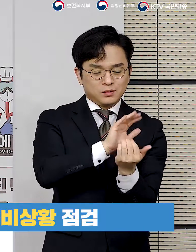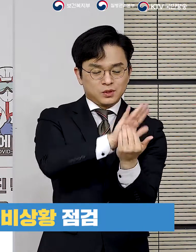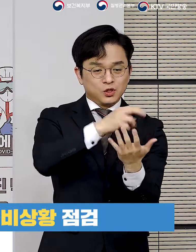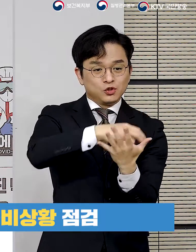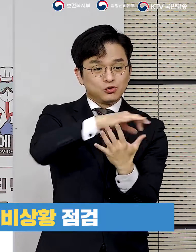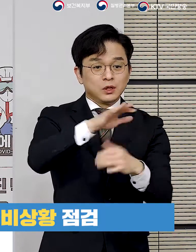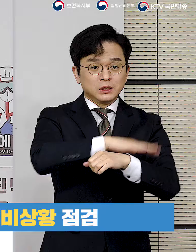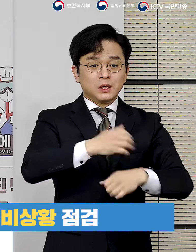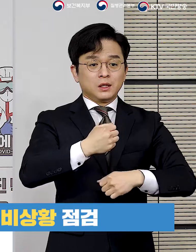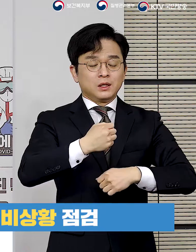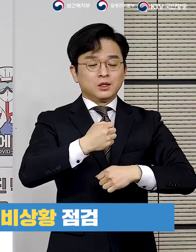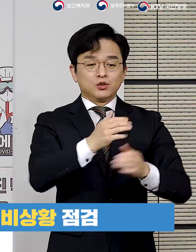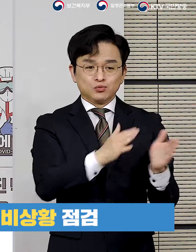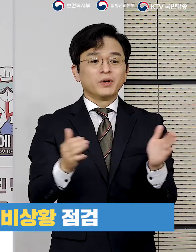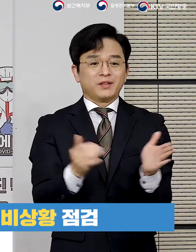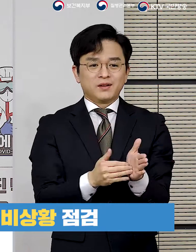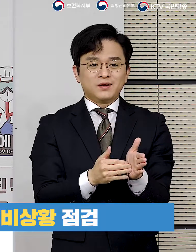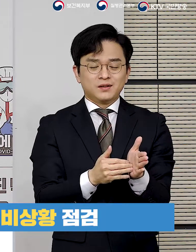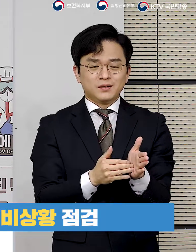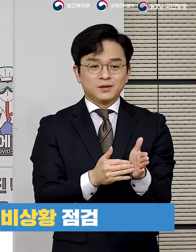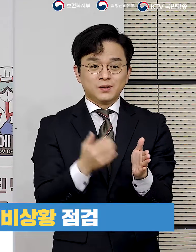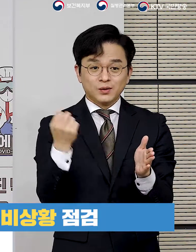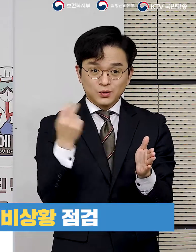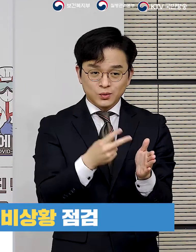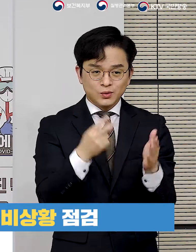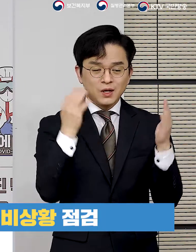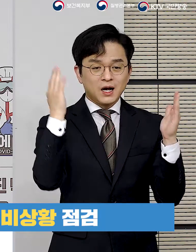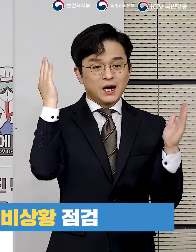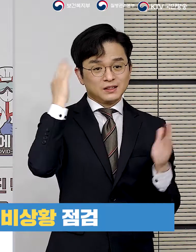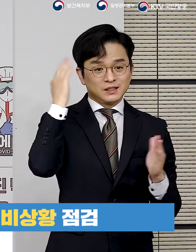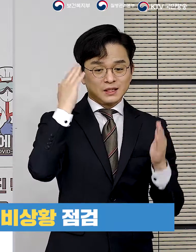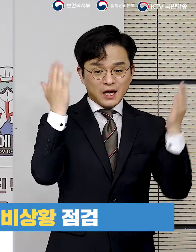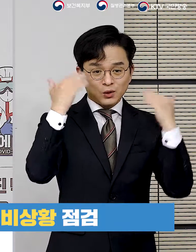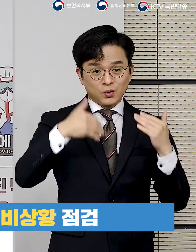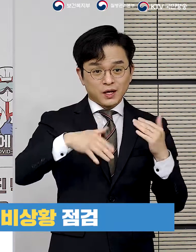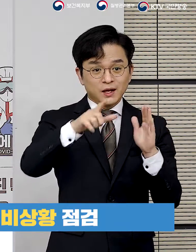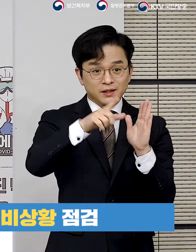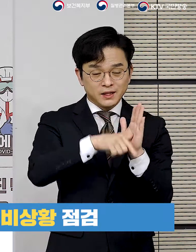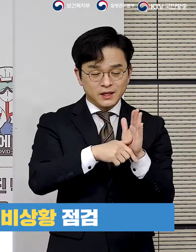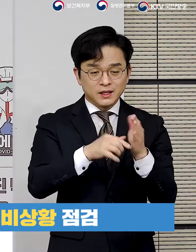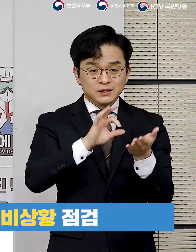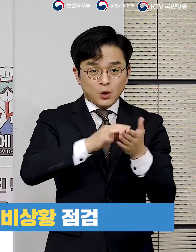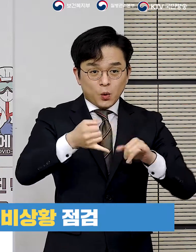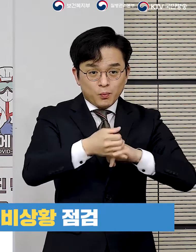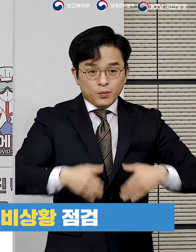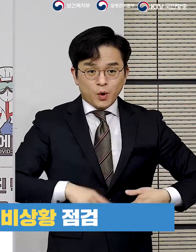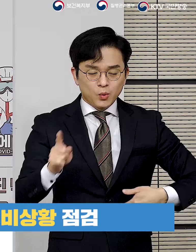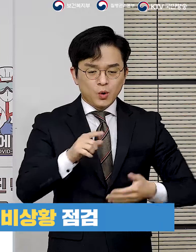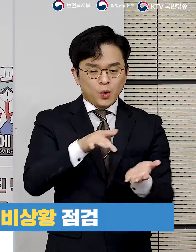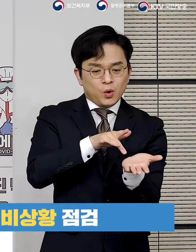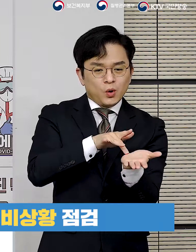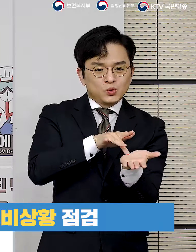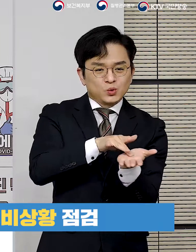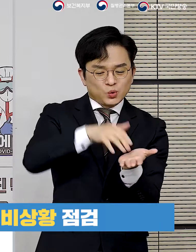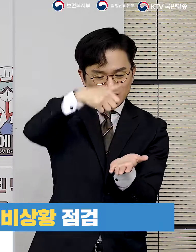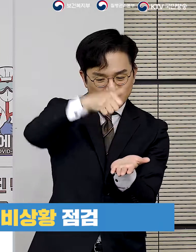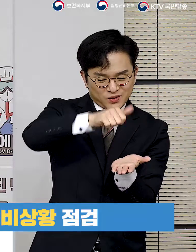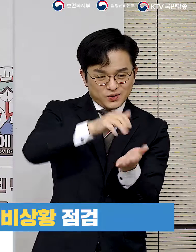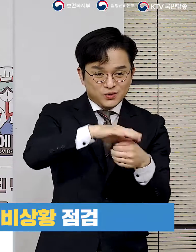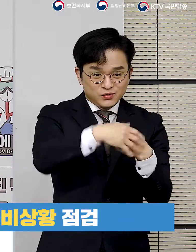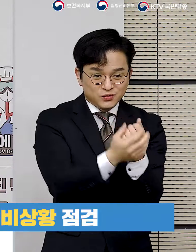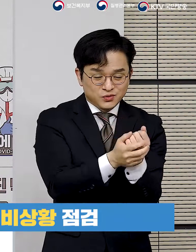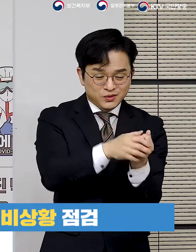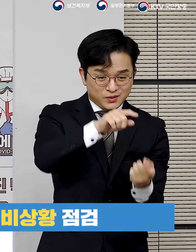기본적인 준비를 마친 것이 확인되었습니다. 이 밖에도 학생들의 등교 이후에 사용할 손